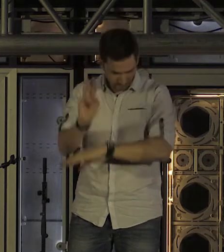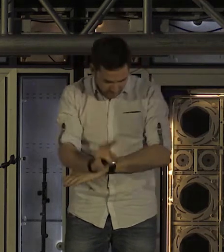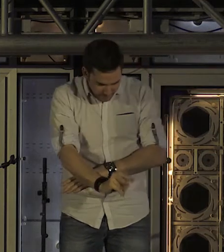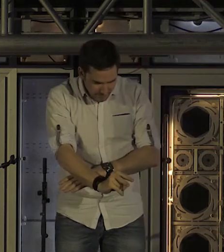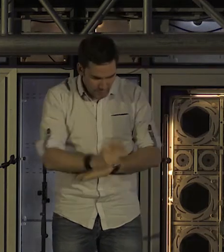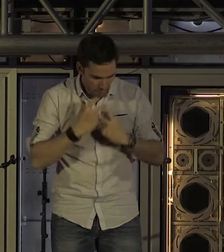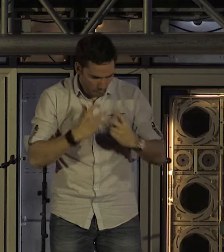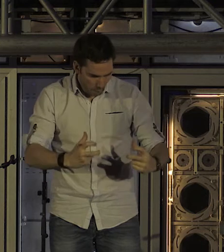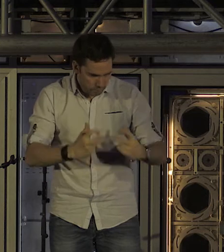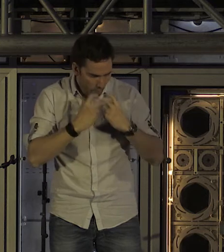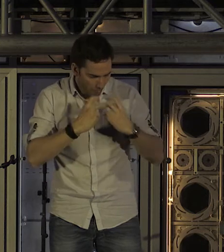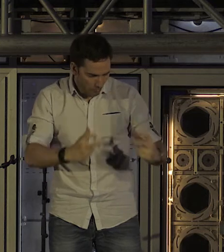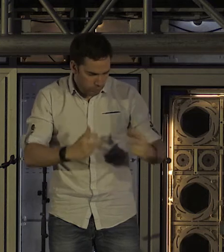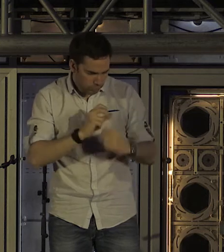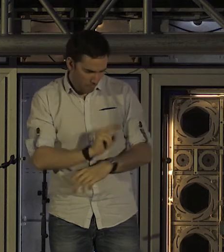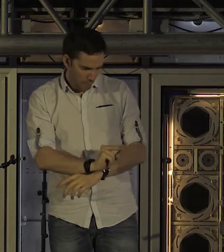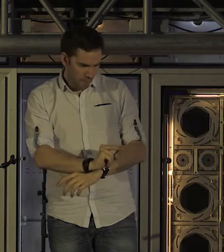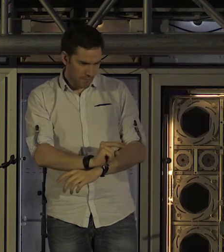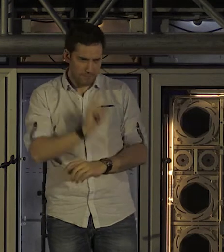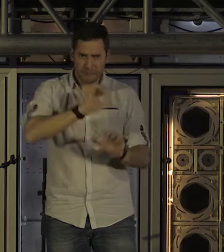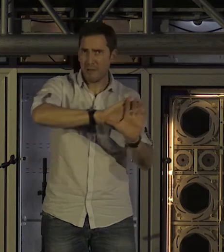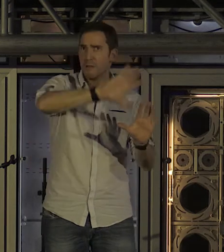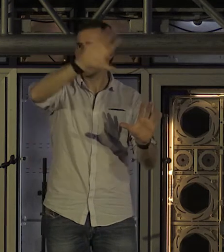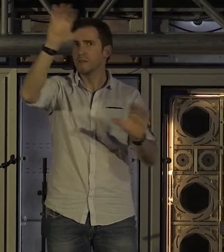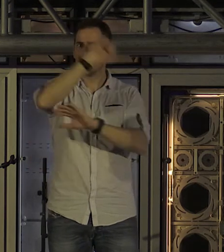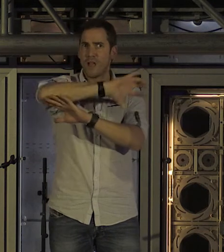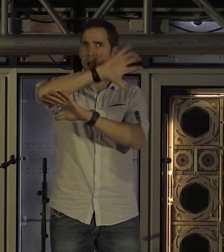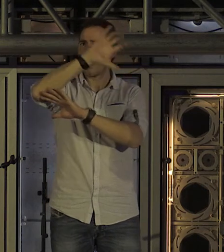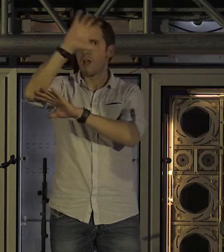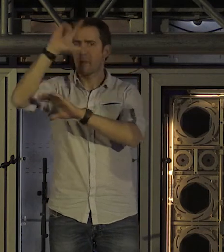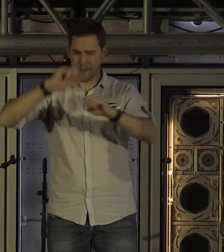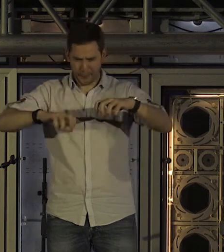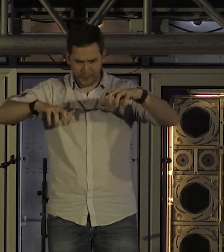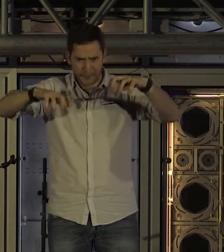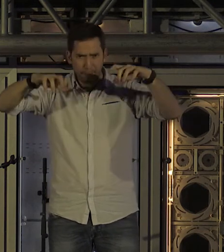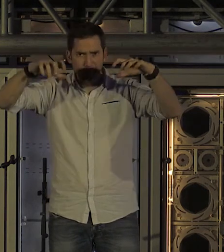une faille entre le ciel brumeux et la terre fumante.